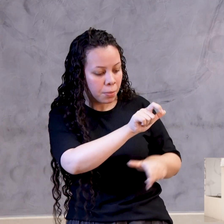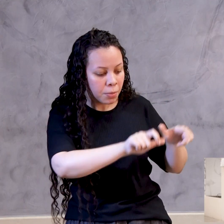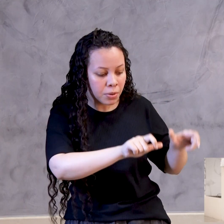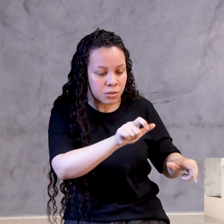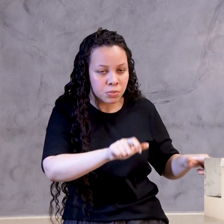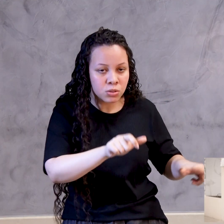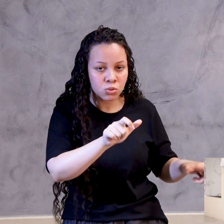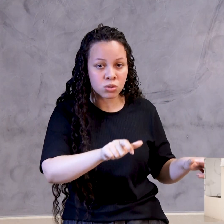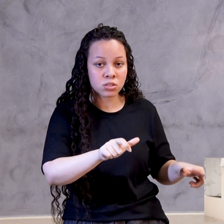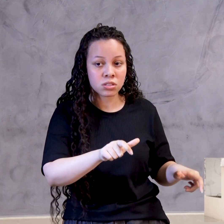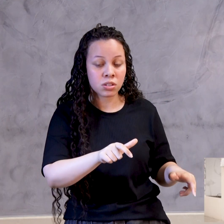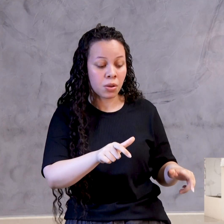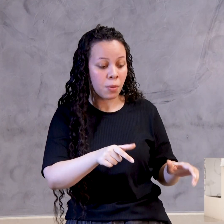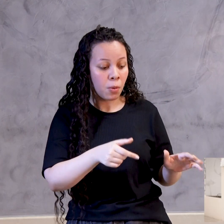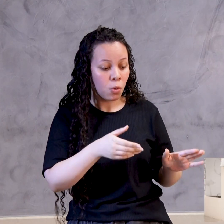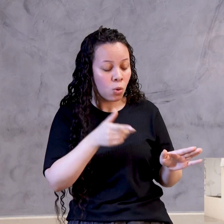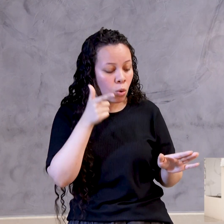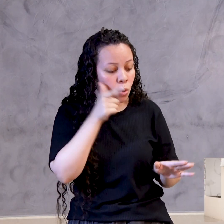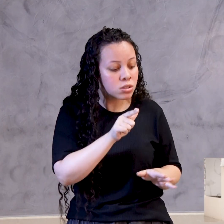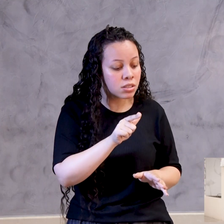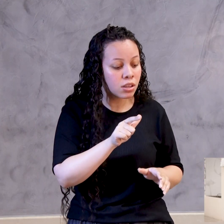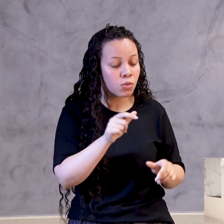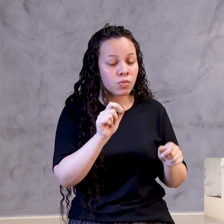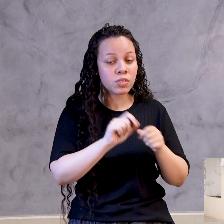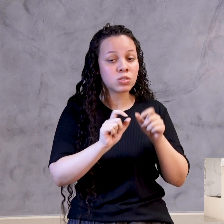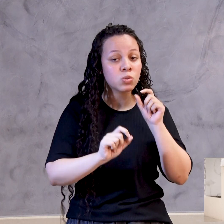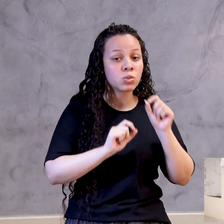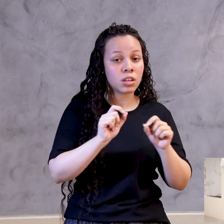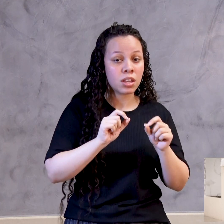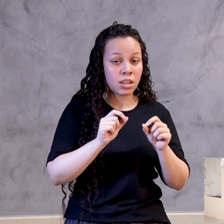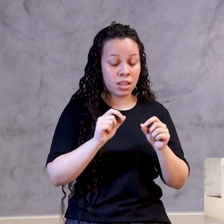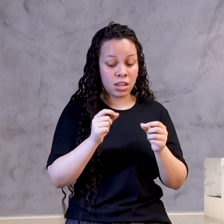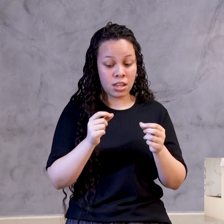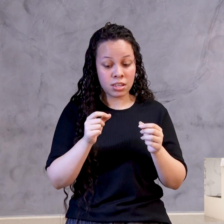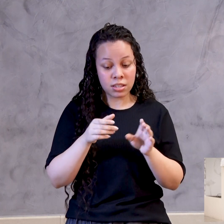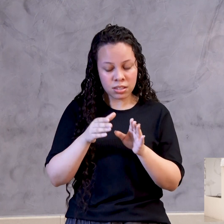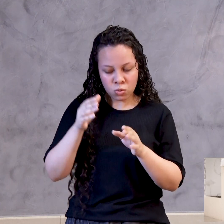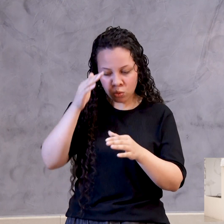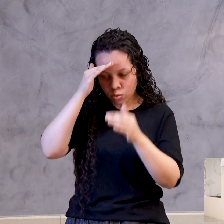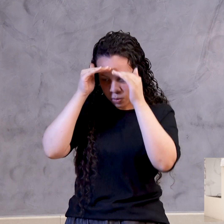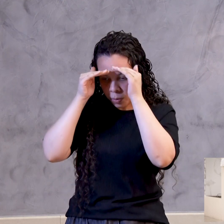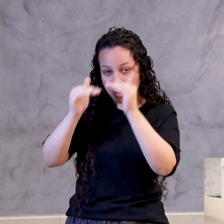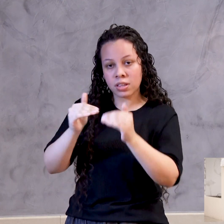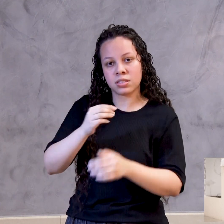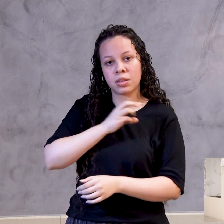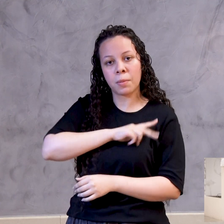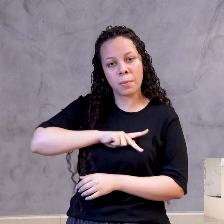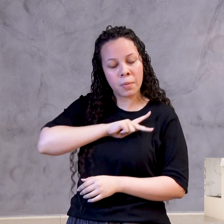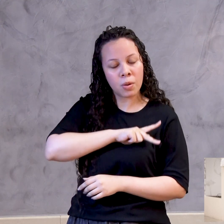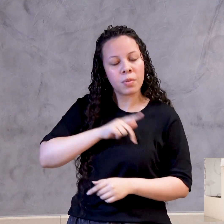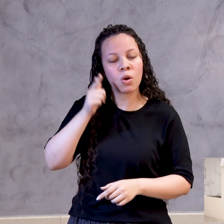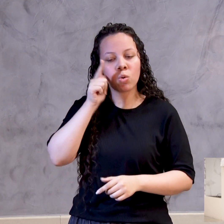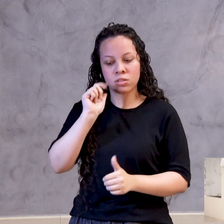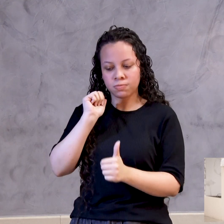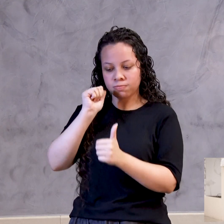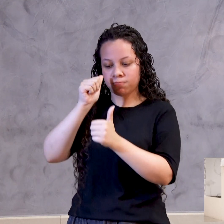Paulo iria recomendar e requerer aqui para que qualquer pessoa assumisse o